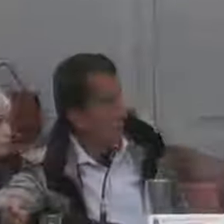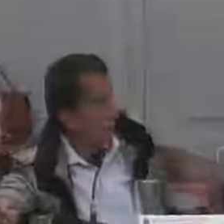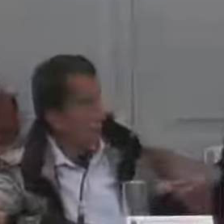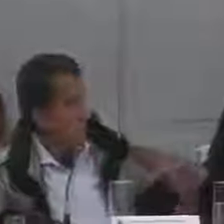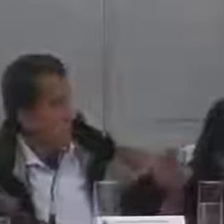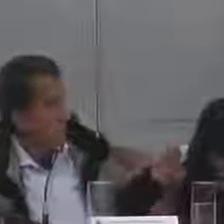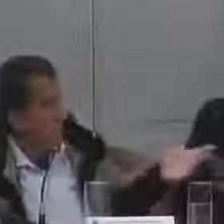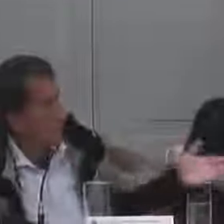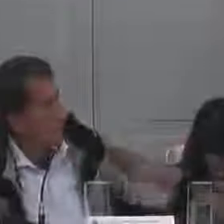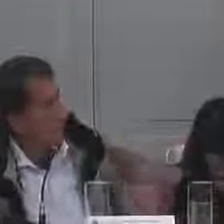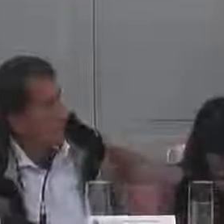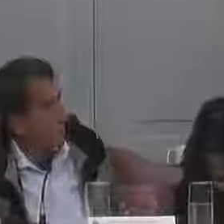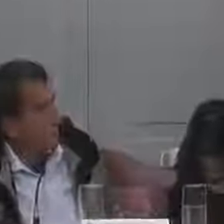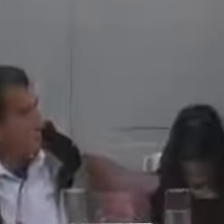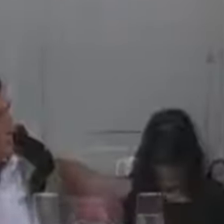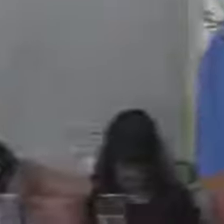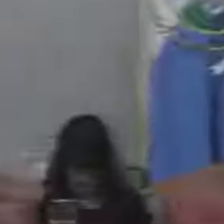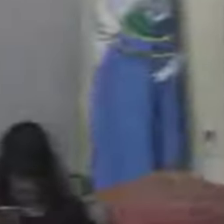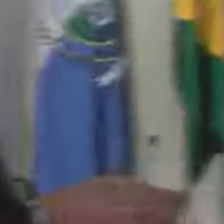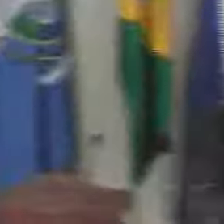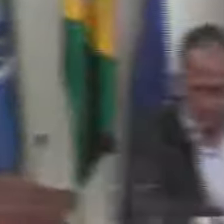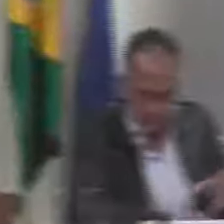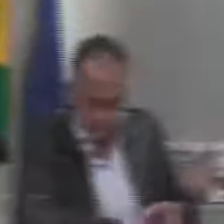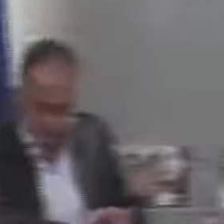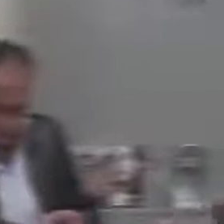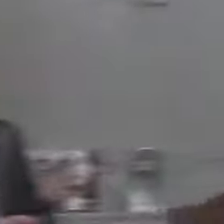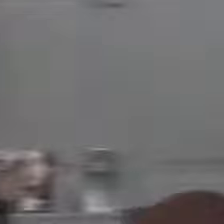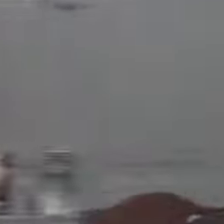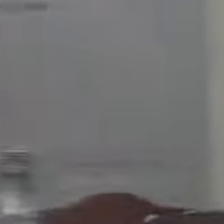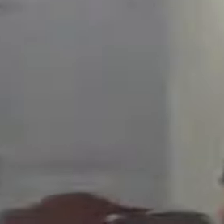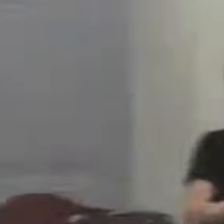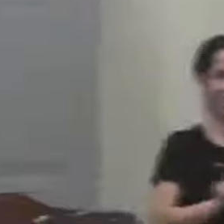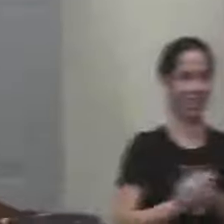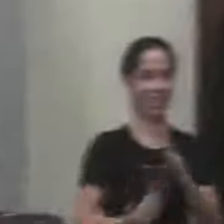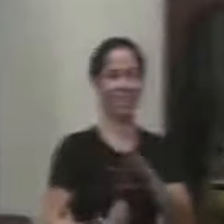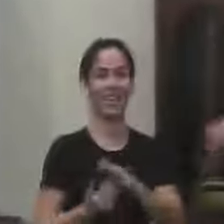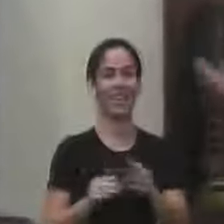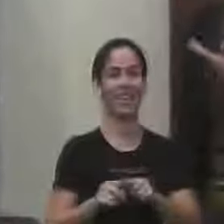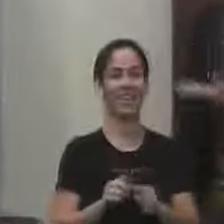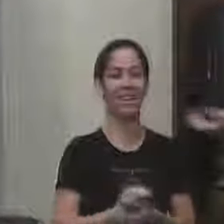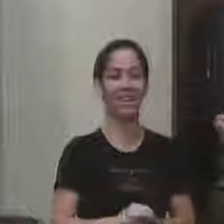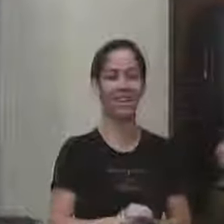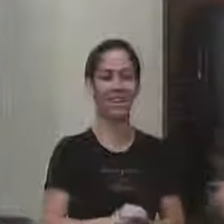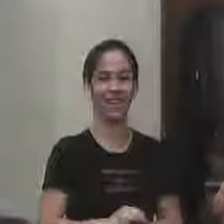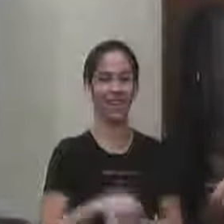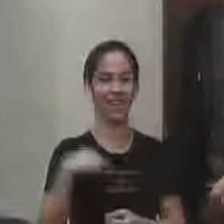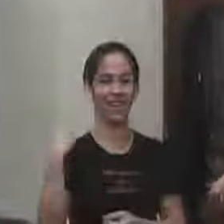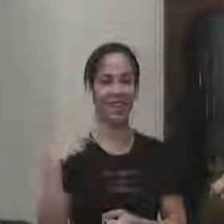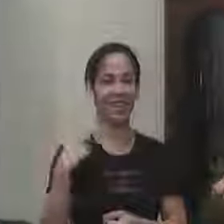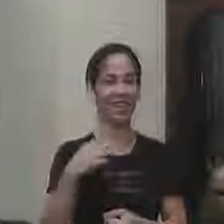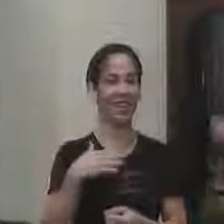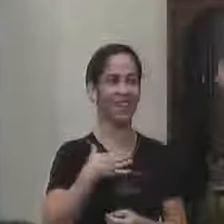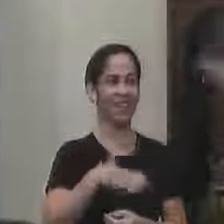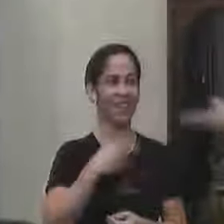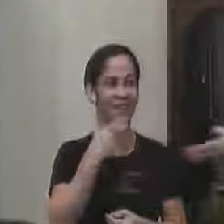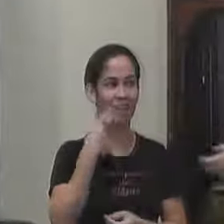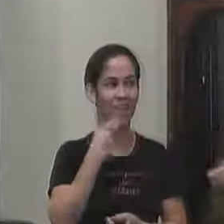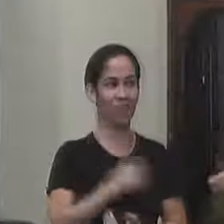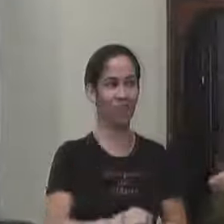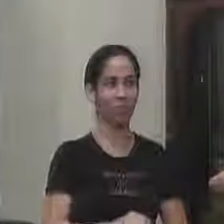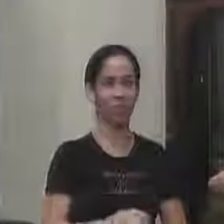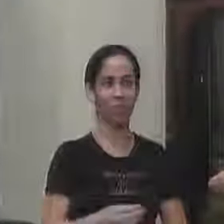eu assim eu não posso nem pedir porque parece que a gente está enfim tá e ali vereador eu gostaria de dizer que a gente